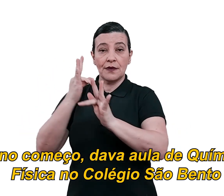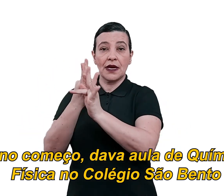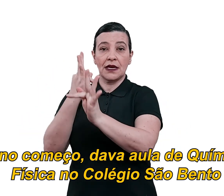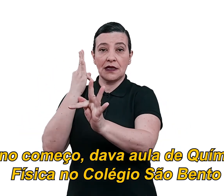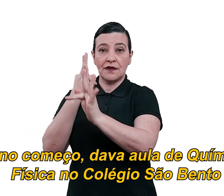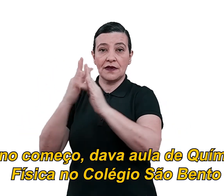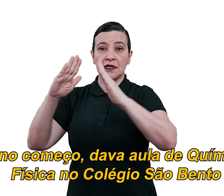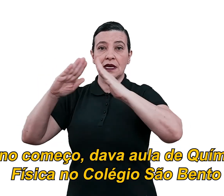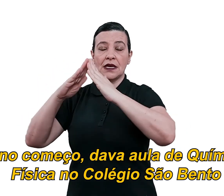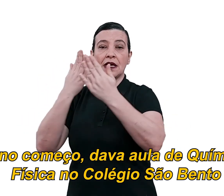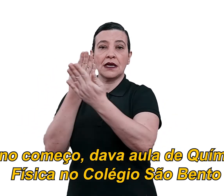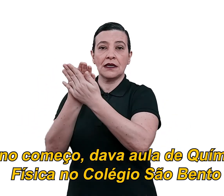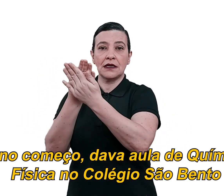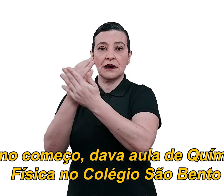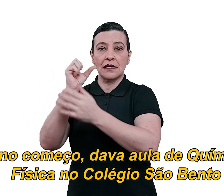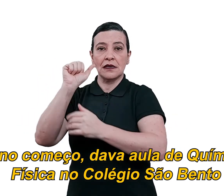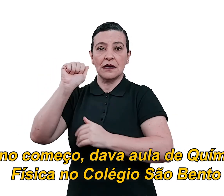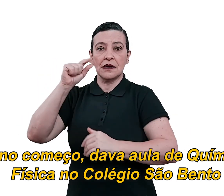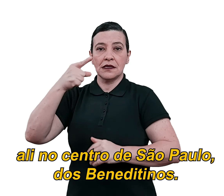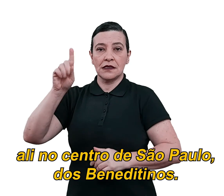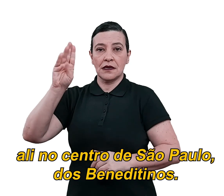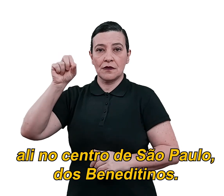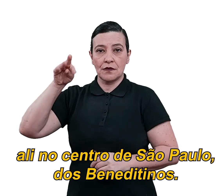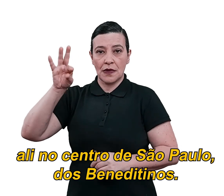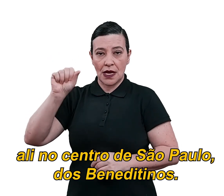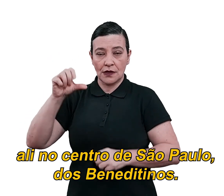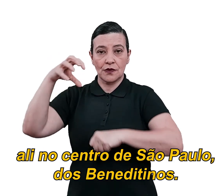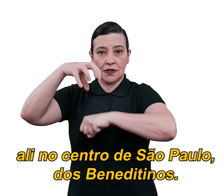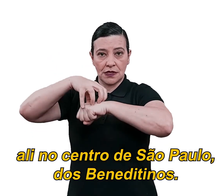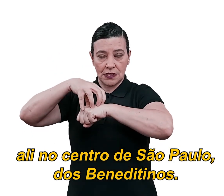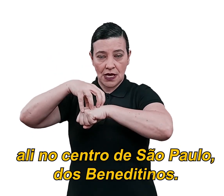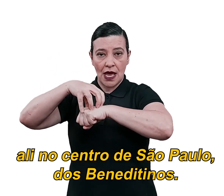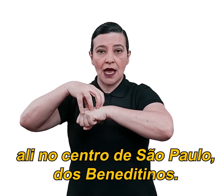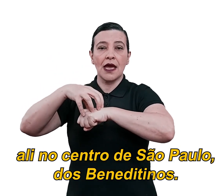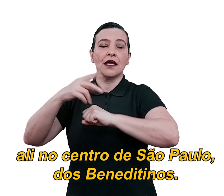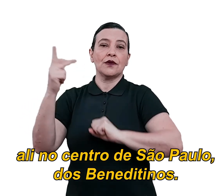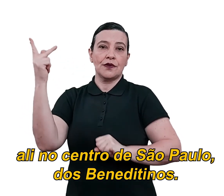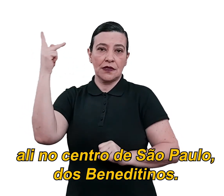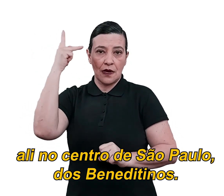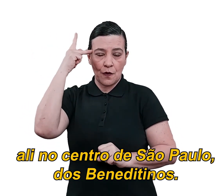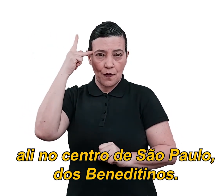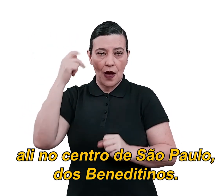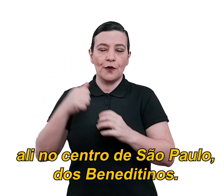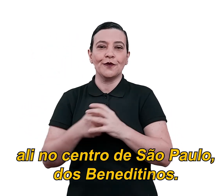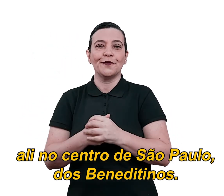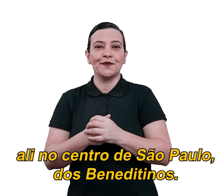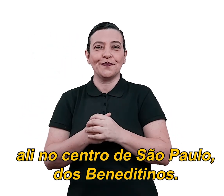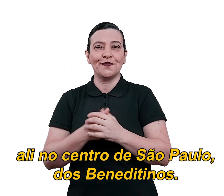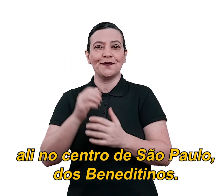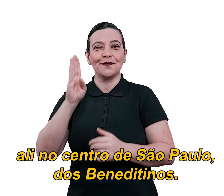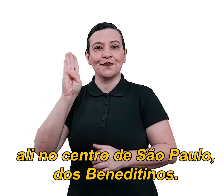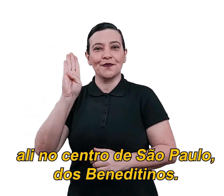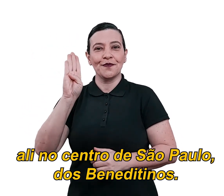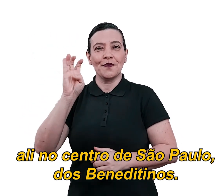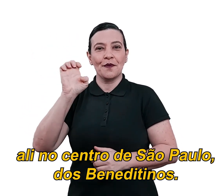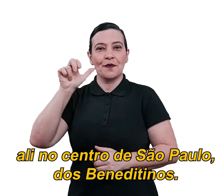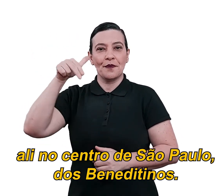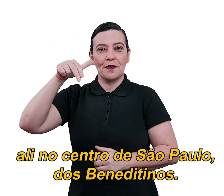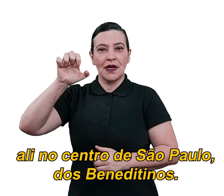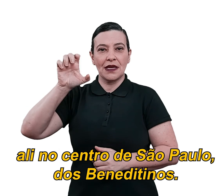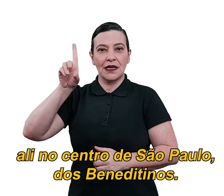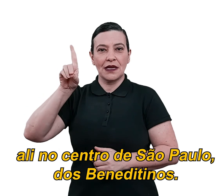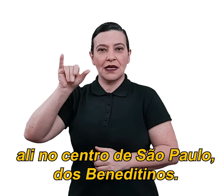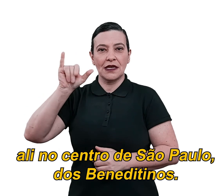e Física, né? Dava aula no Colégio São Bento, ali no centro de São Paulo, aqui, né?